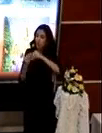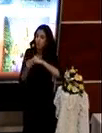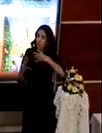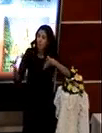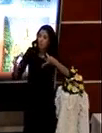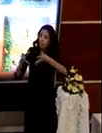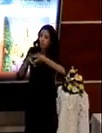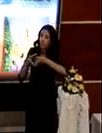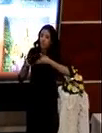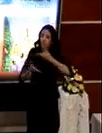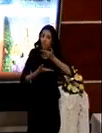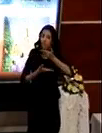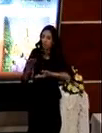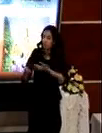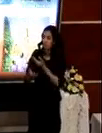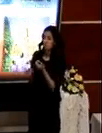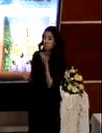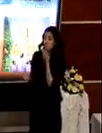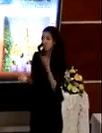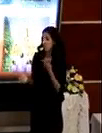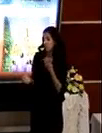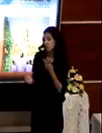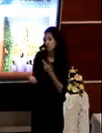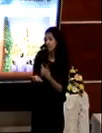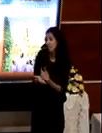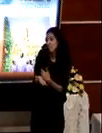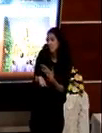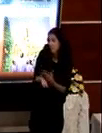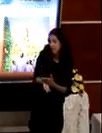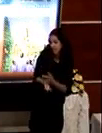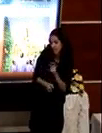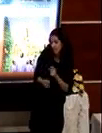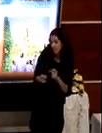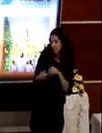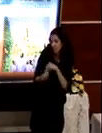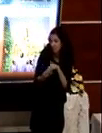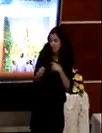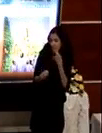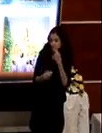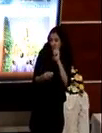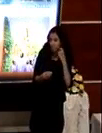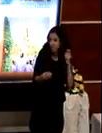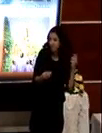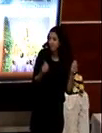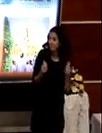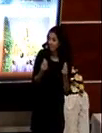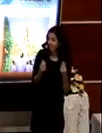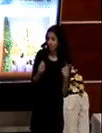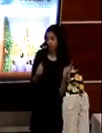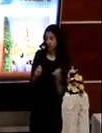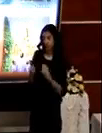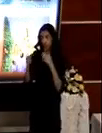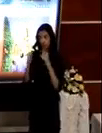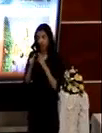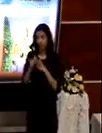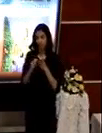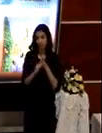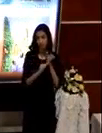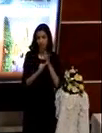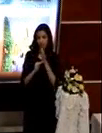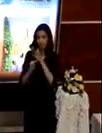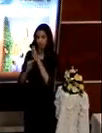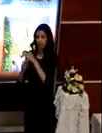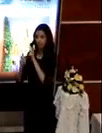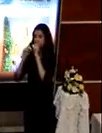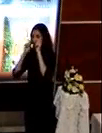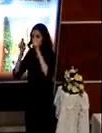si parte de la familia no viene en sábado, ¿qué hacemos? Vamos hasta la casa de esa persona y vamos a ver qué